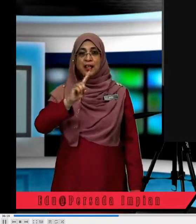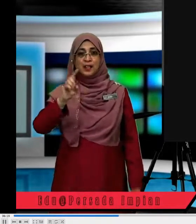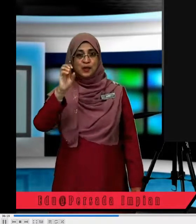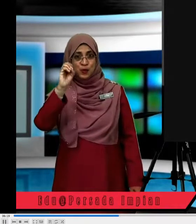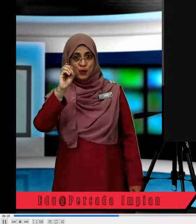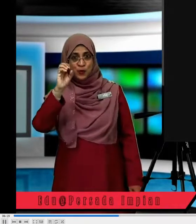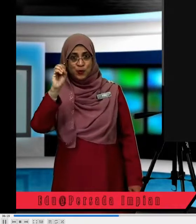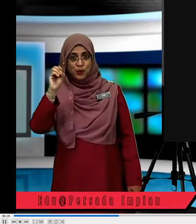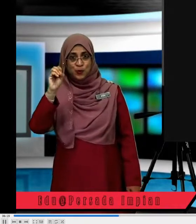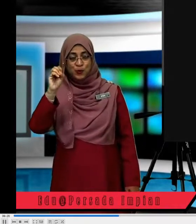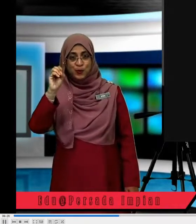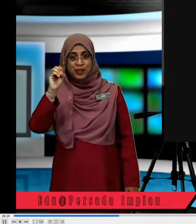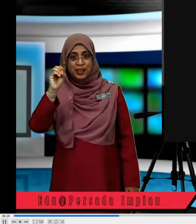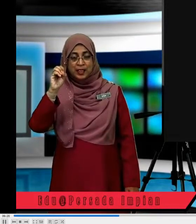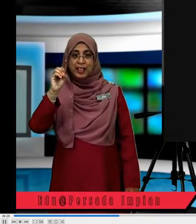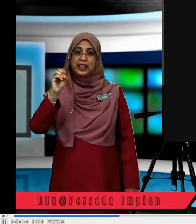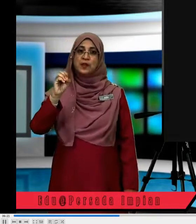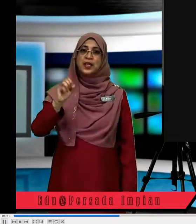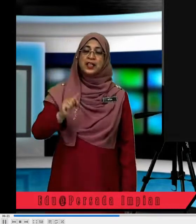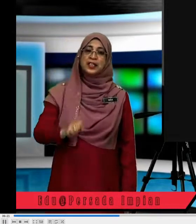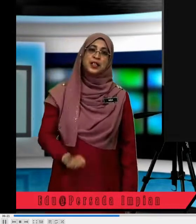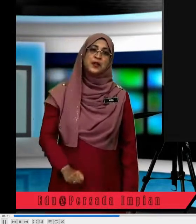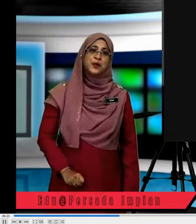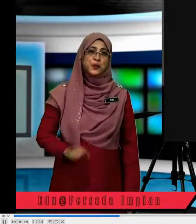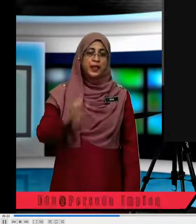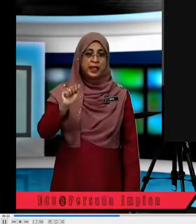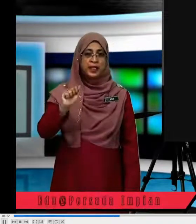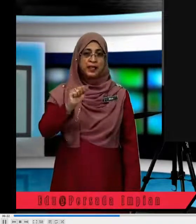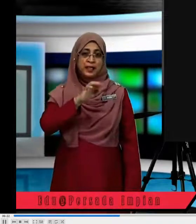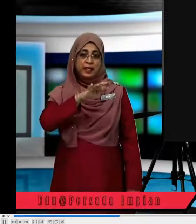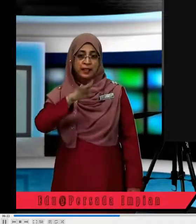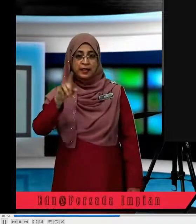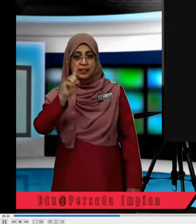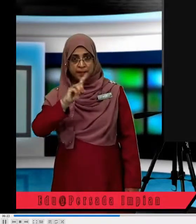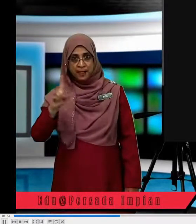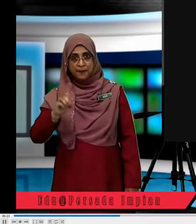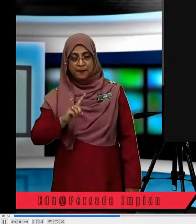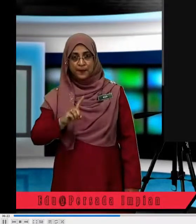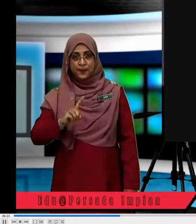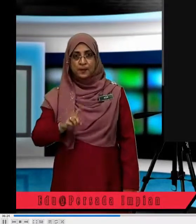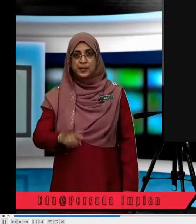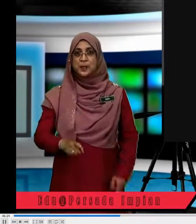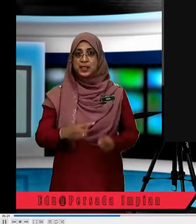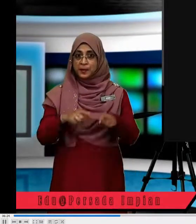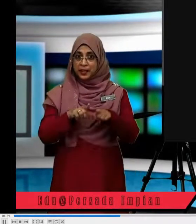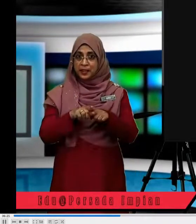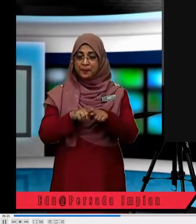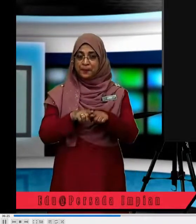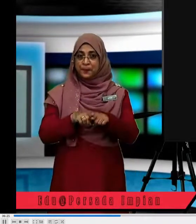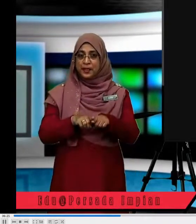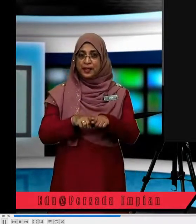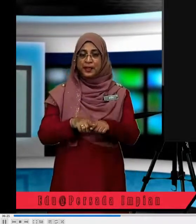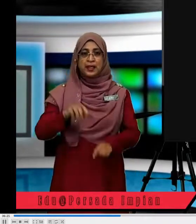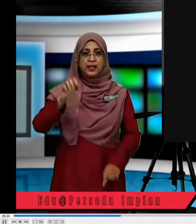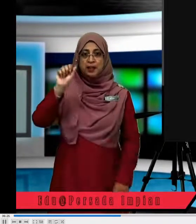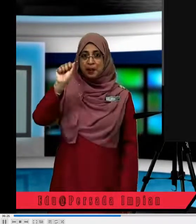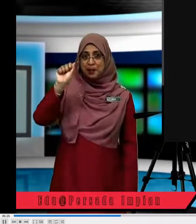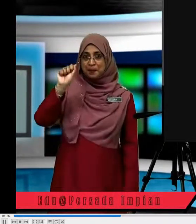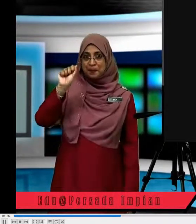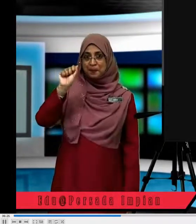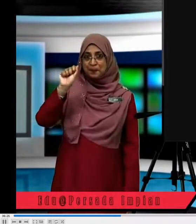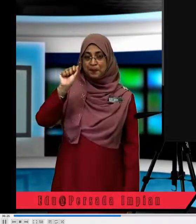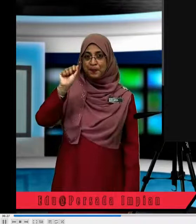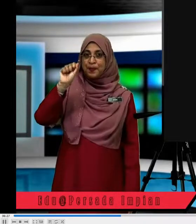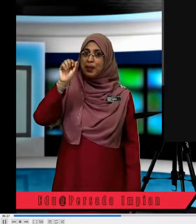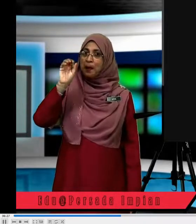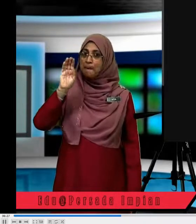Zulu GIKI tahun lagi huruf i3 sama-sama ya ih